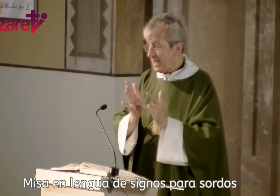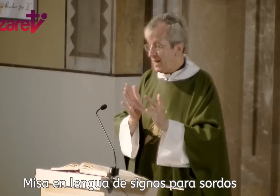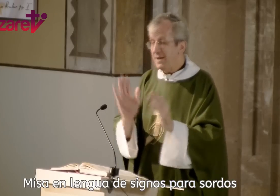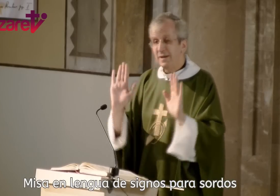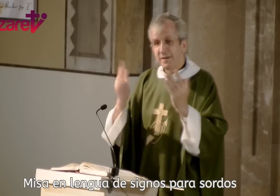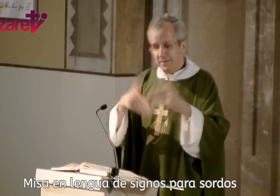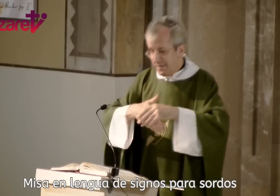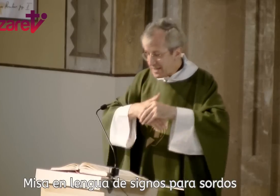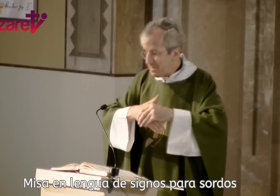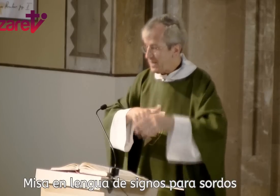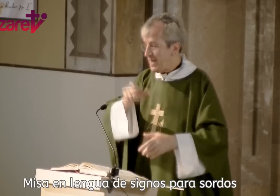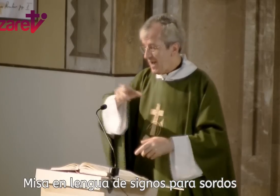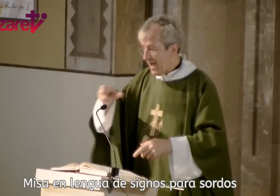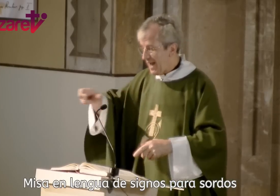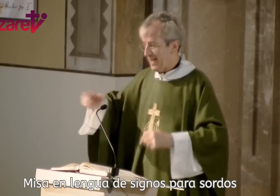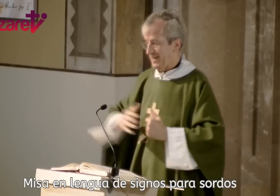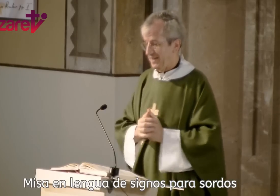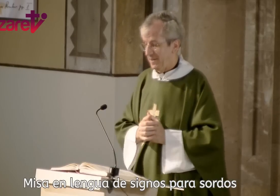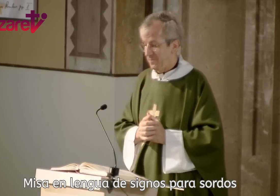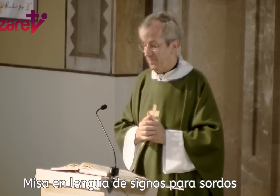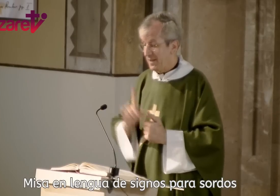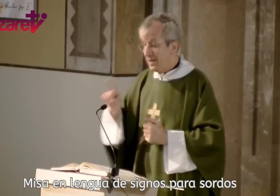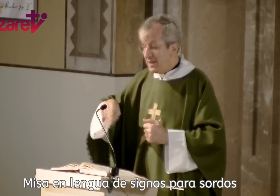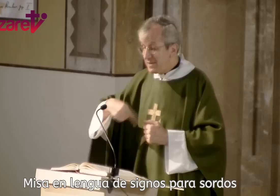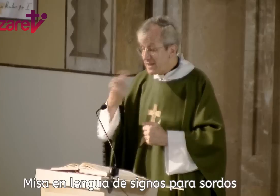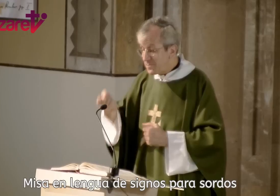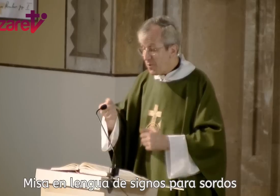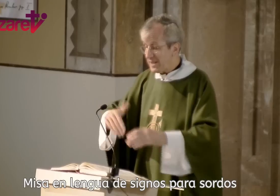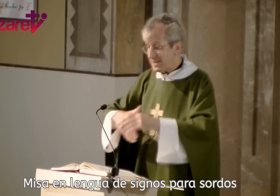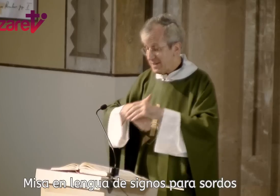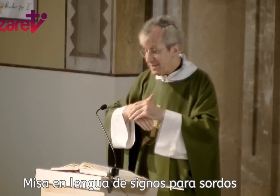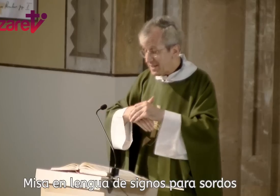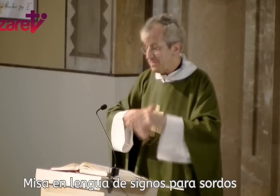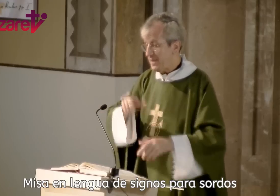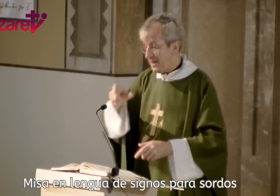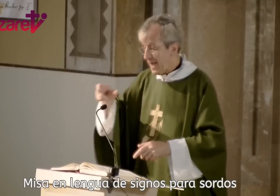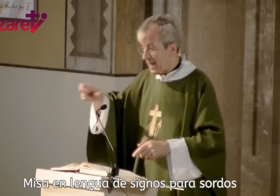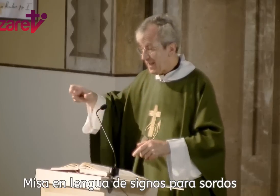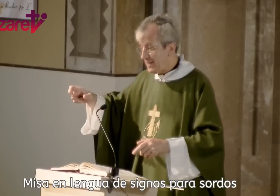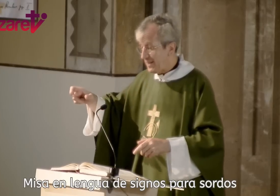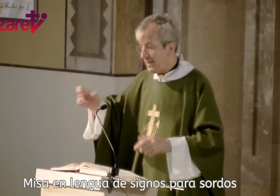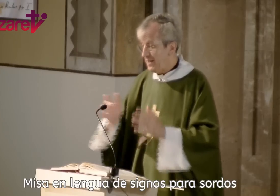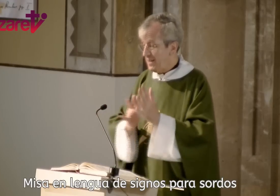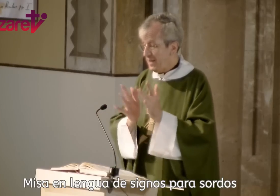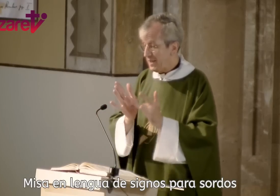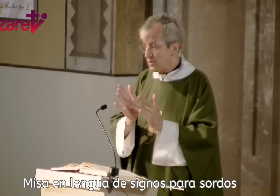Él despedía a la gente. Después de despedir a la gente,